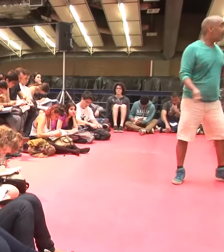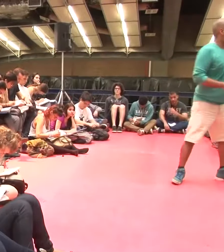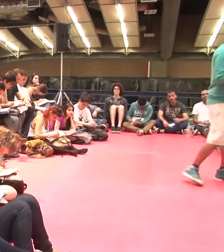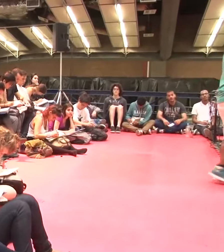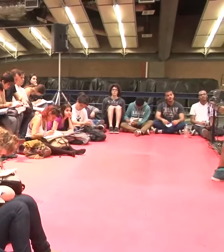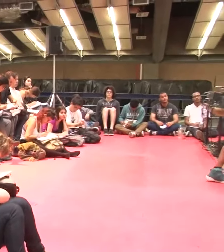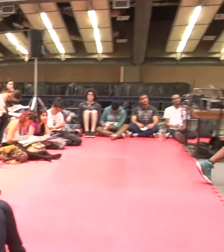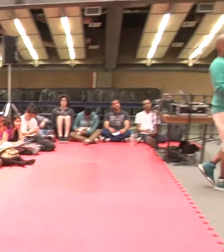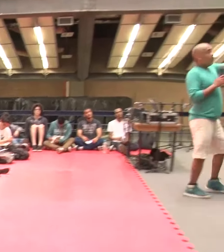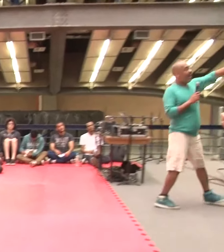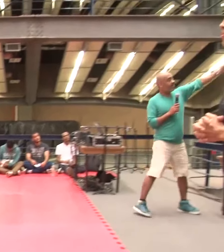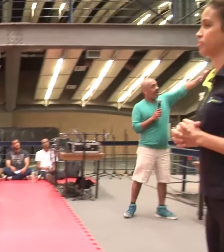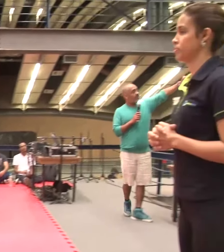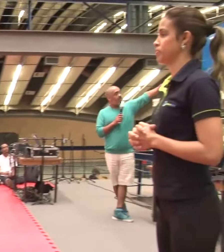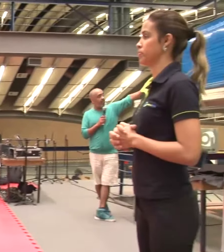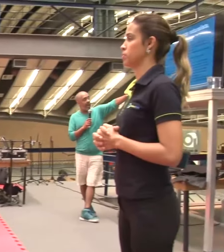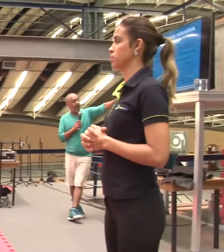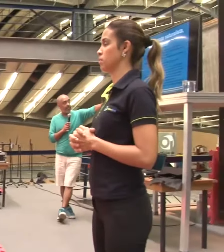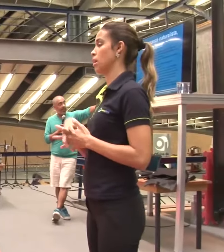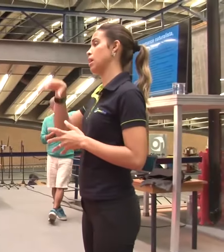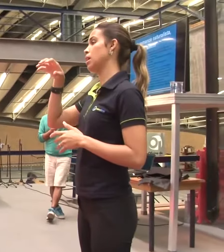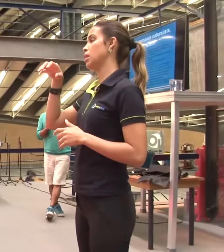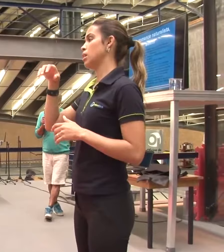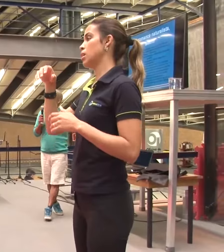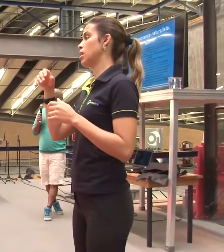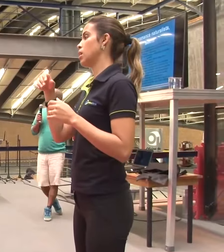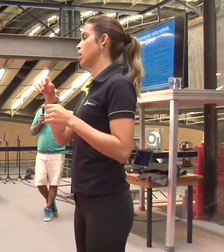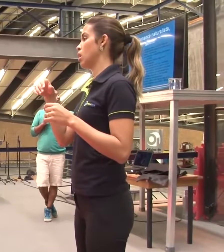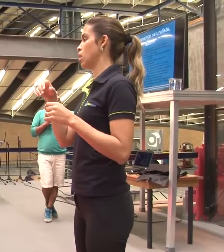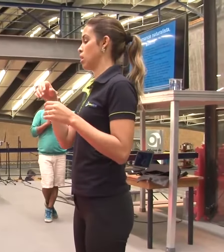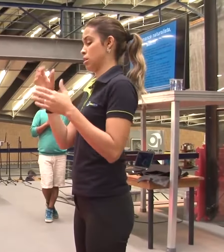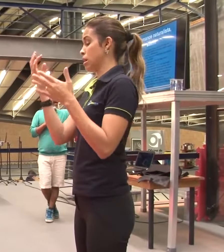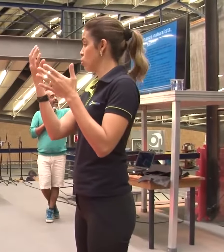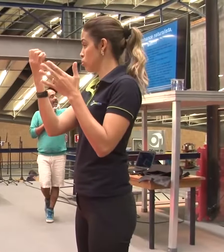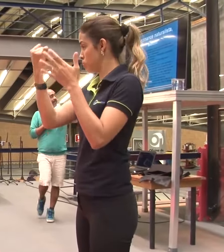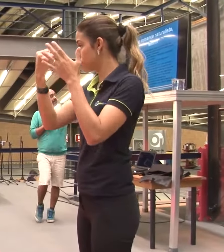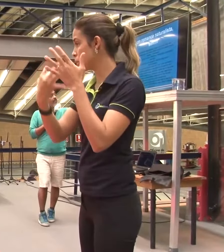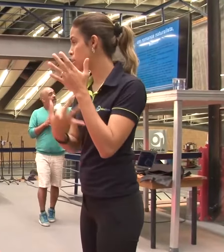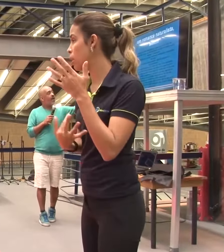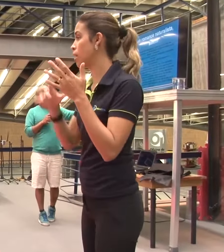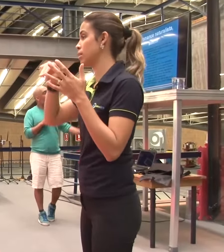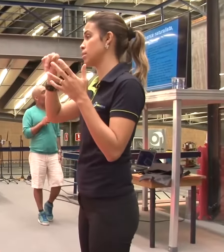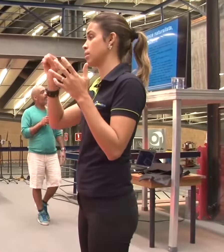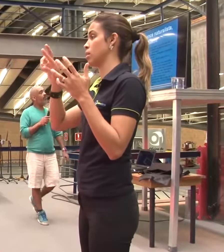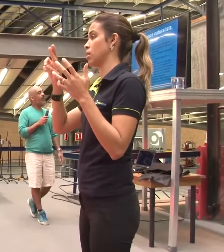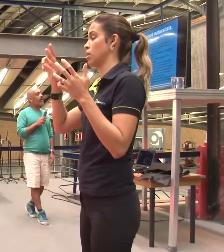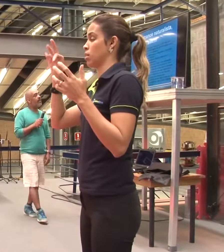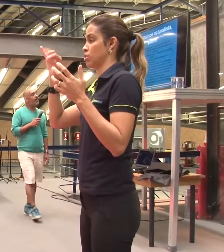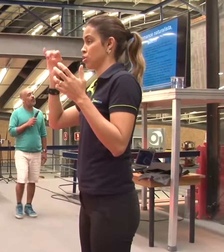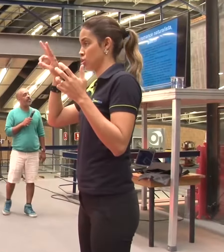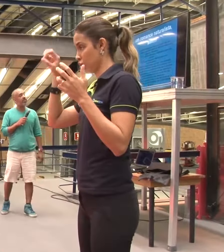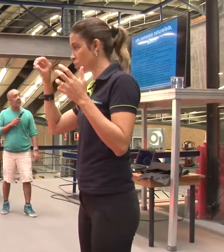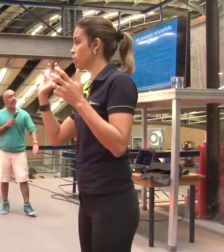outras. Né? O fato narrativo é um caso a ser analisado. A inclinação reformadora